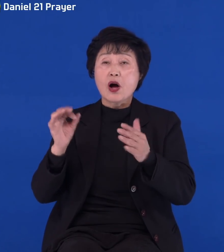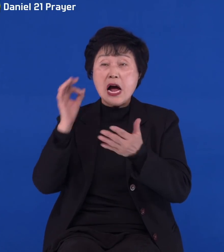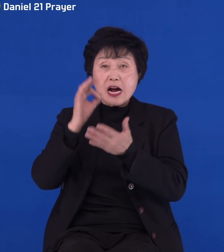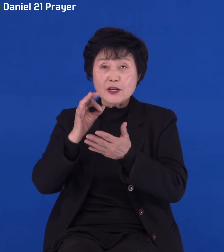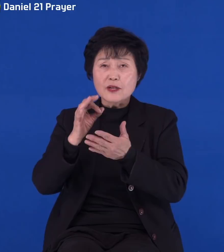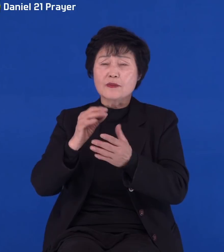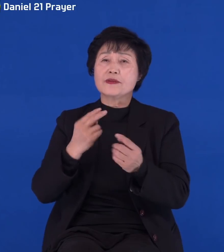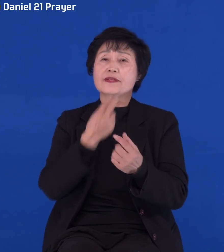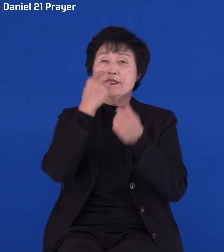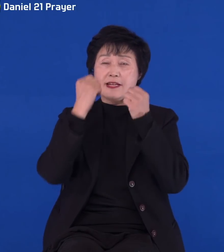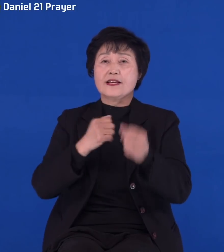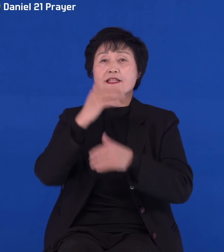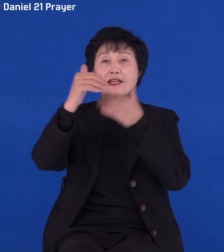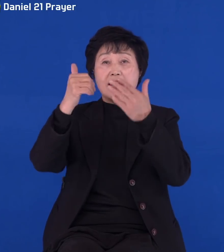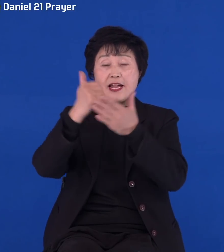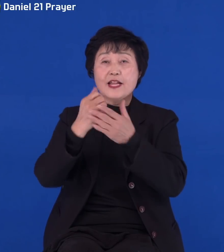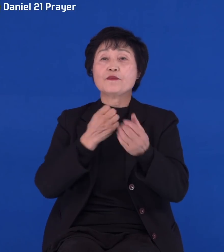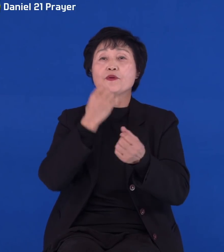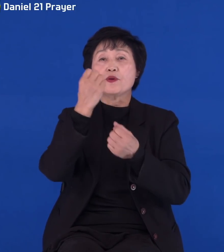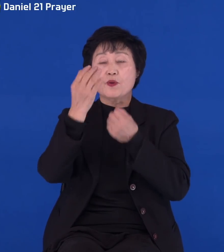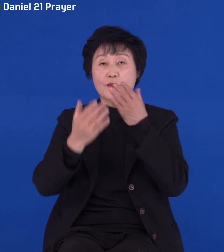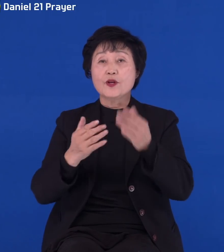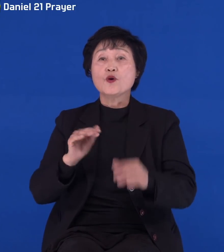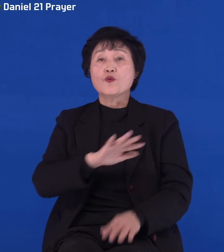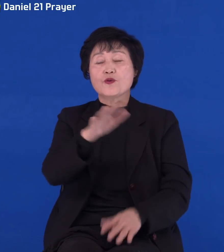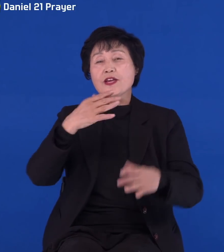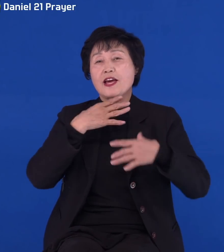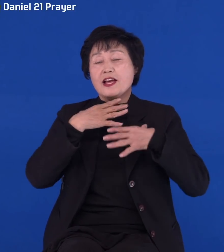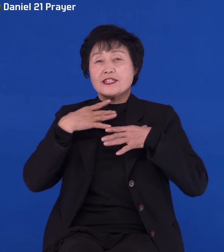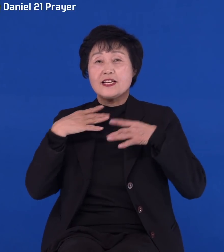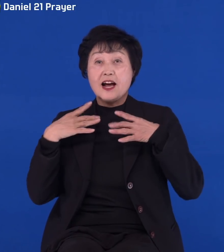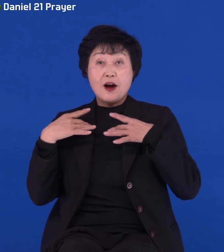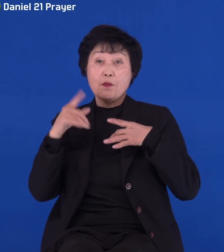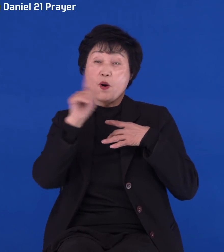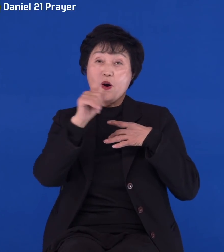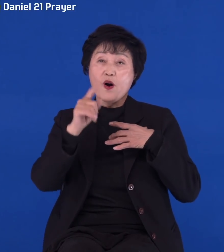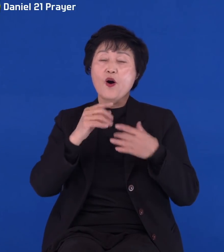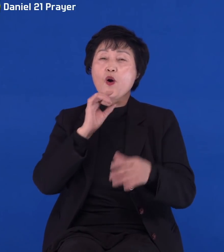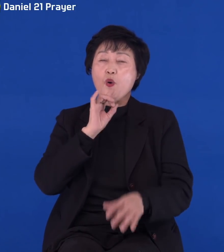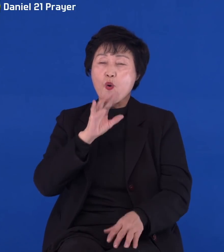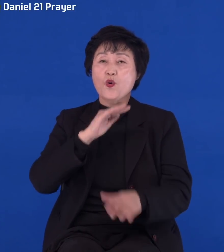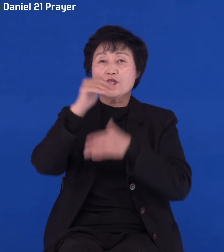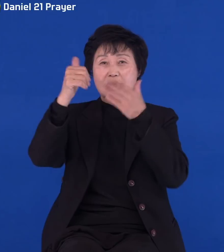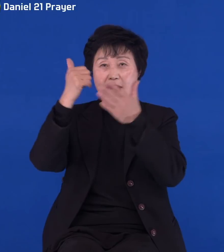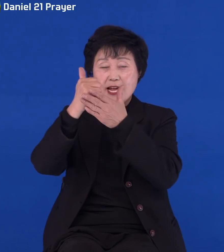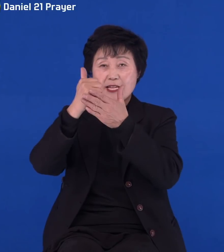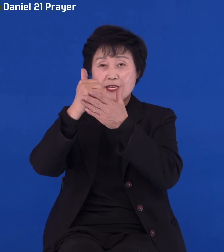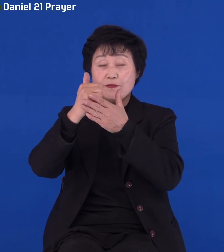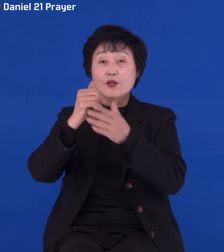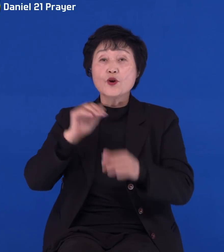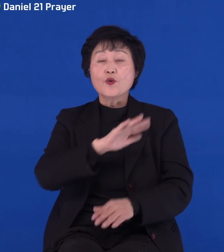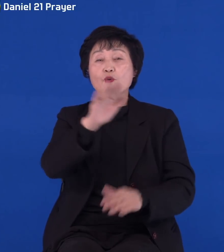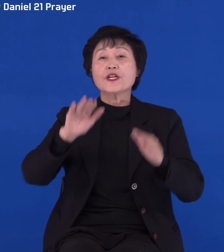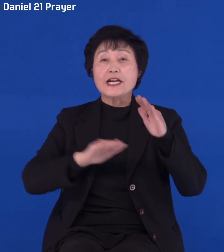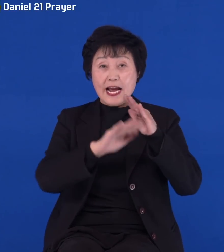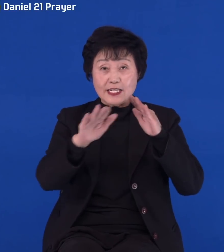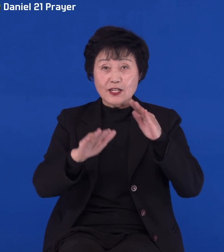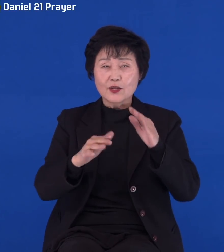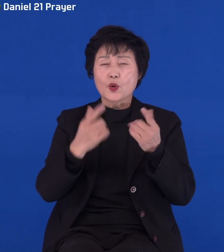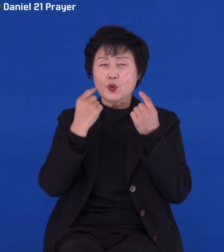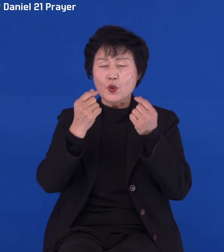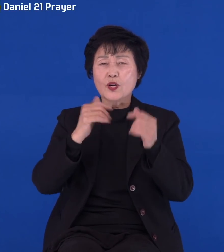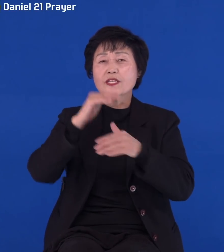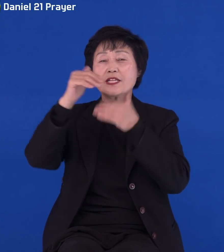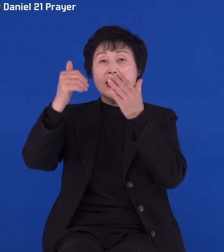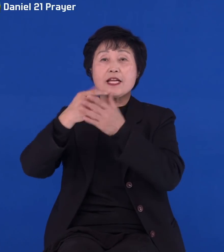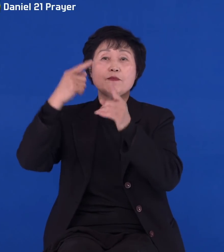하나님입니다. 우리의 자랑도 오직 하나님입니다. 우리 가정도 이제는 교회가 될 것입니다.